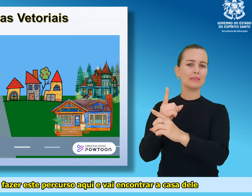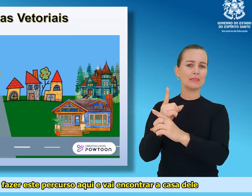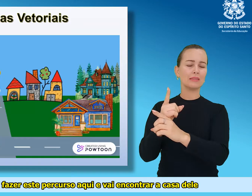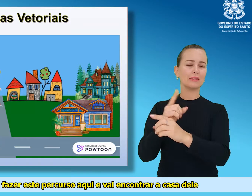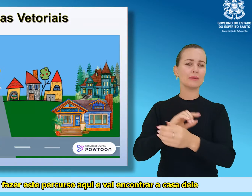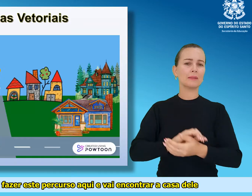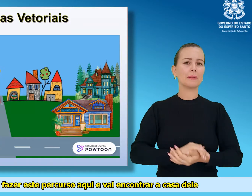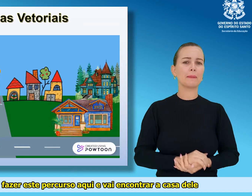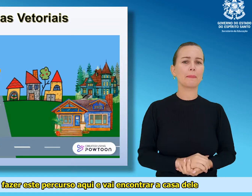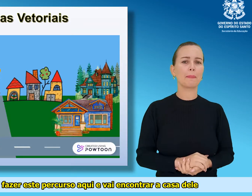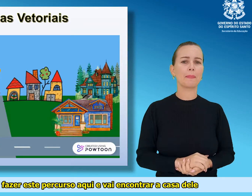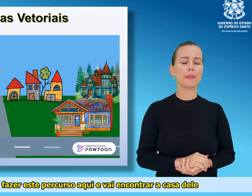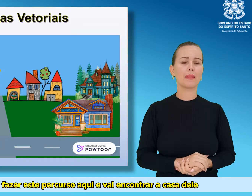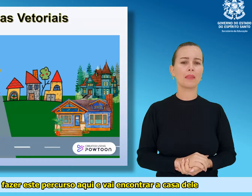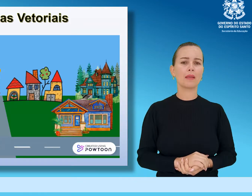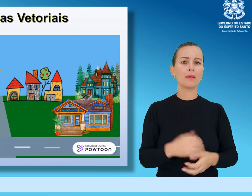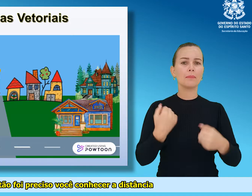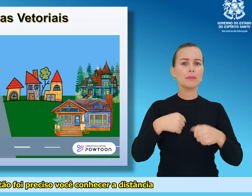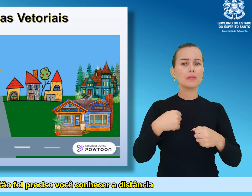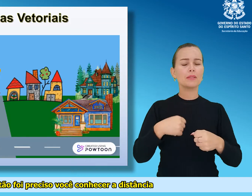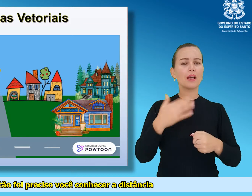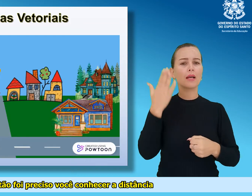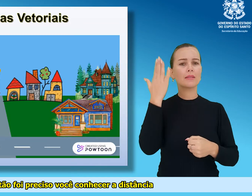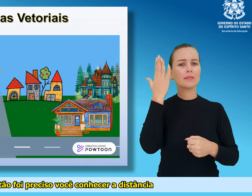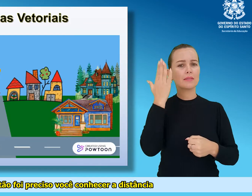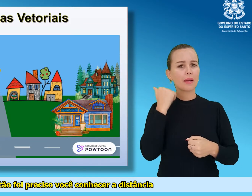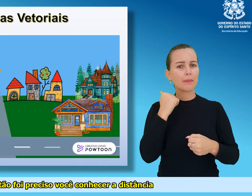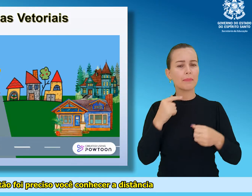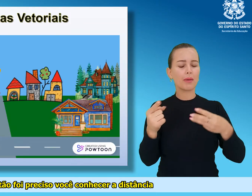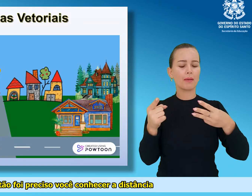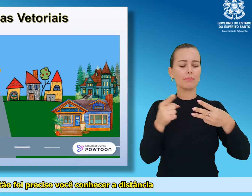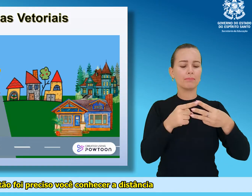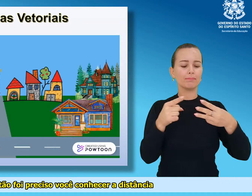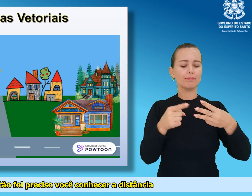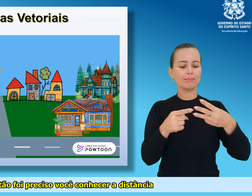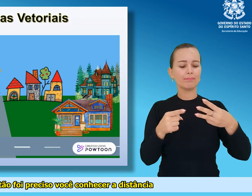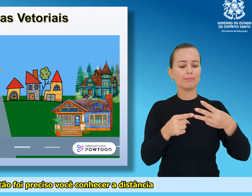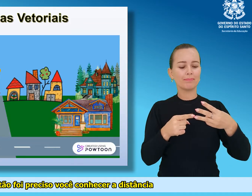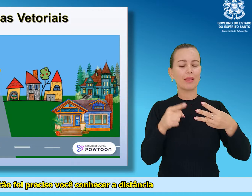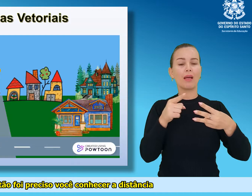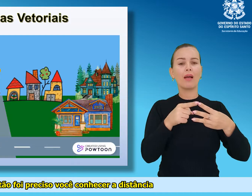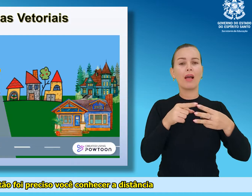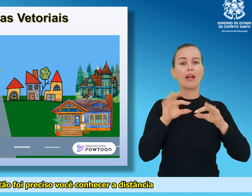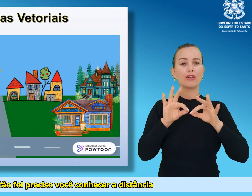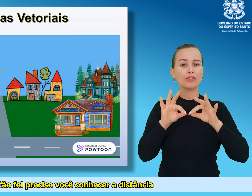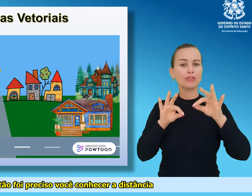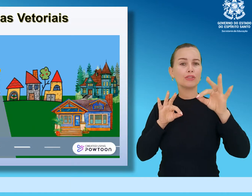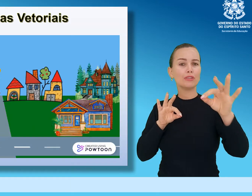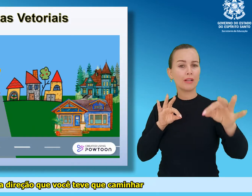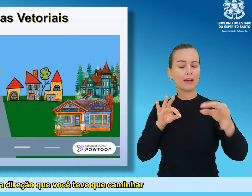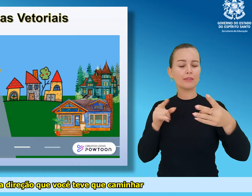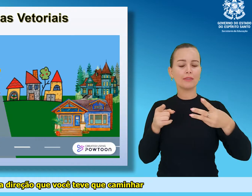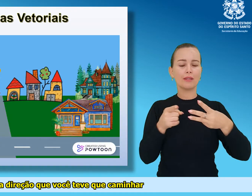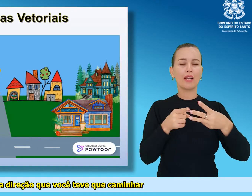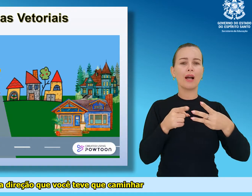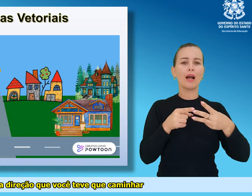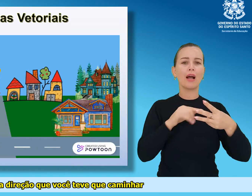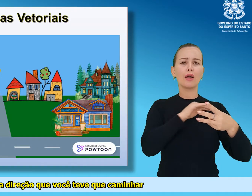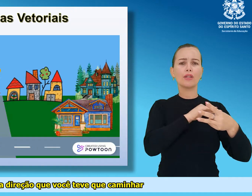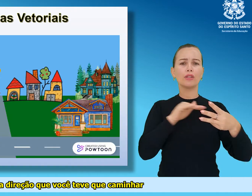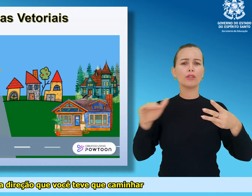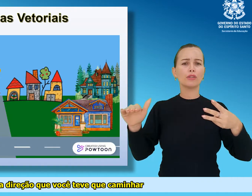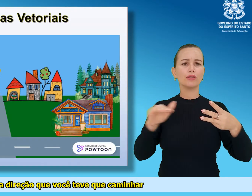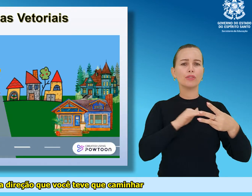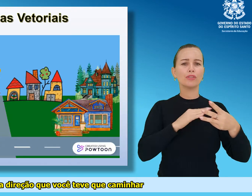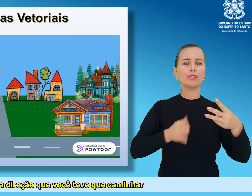e vai encontrar a casa dele. Então foi preciso você conhecer a distância, a